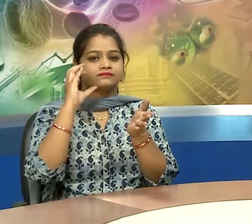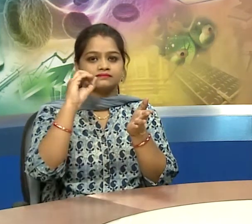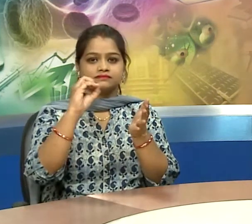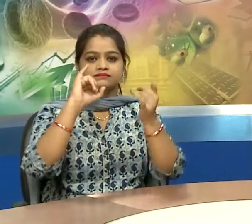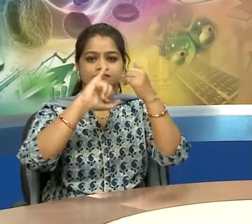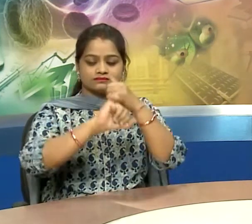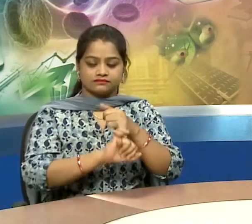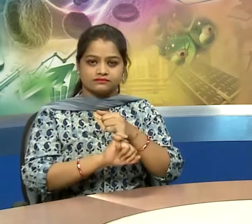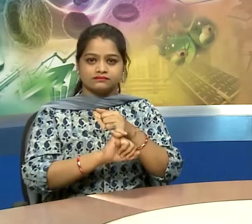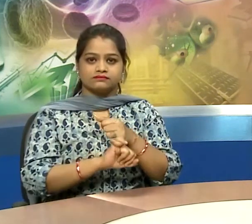के इस